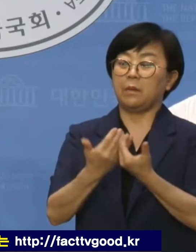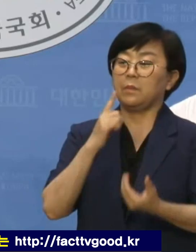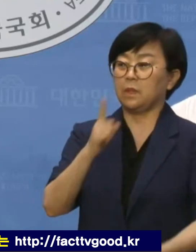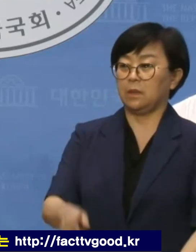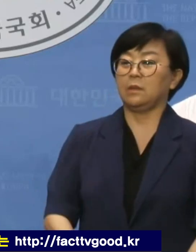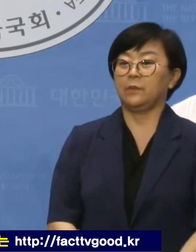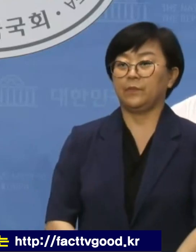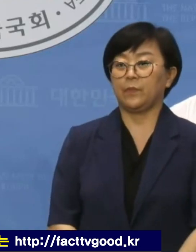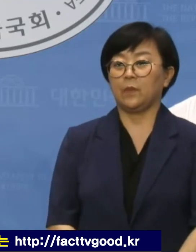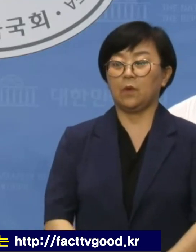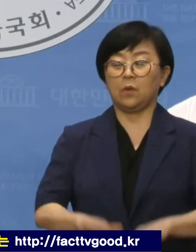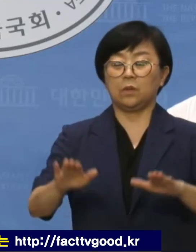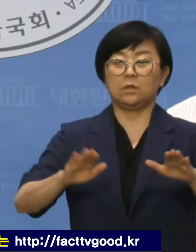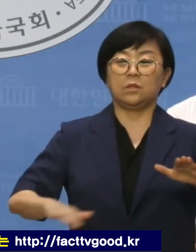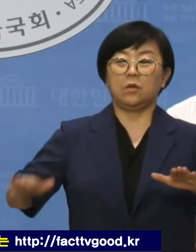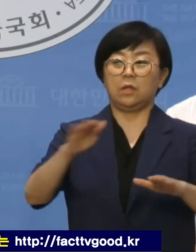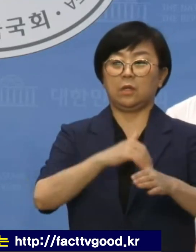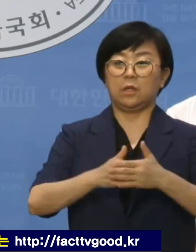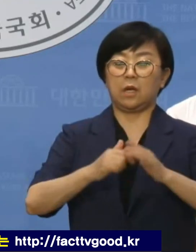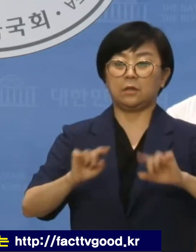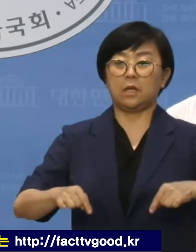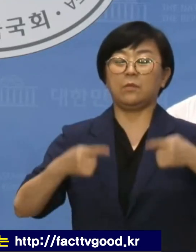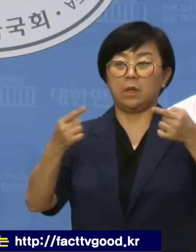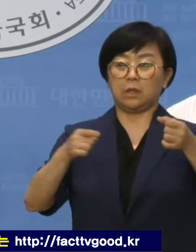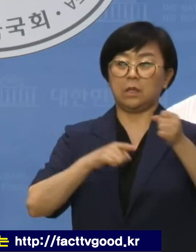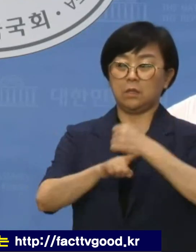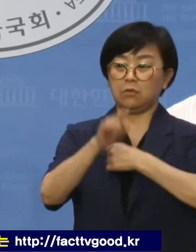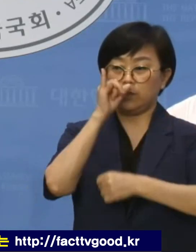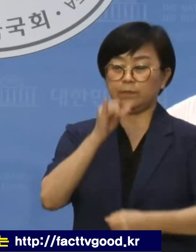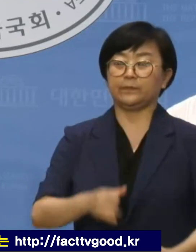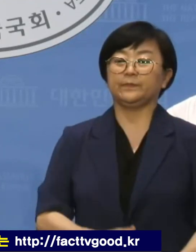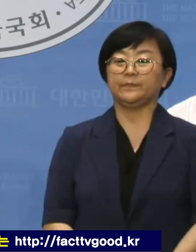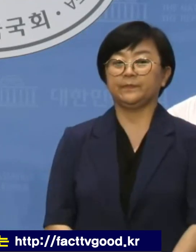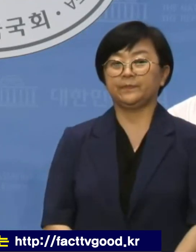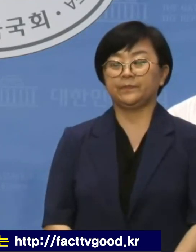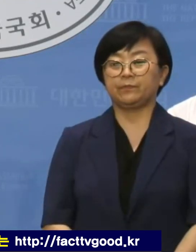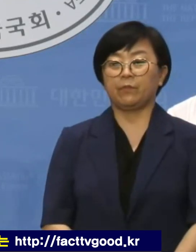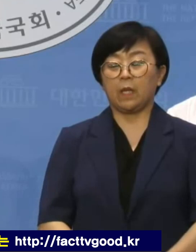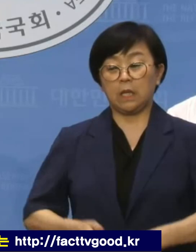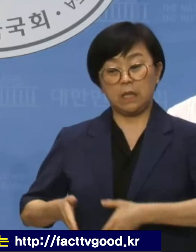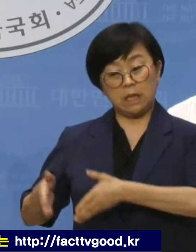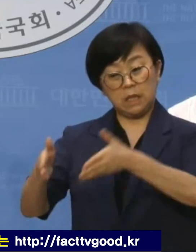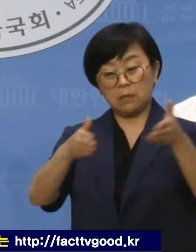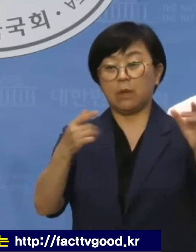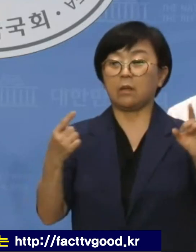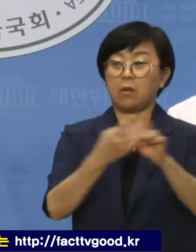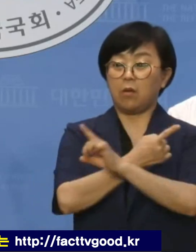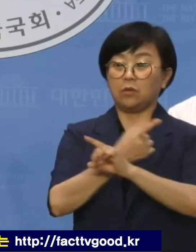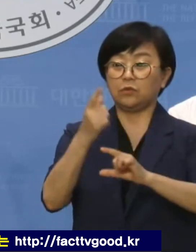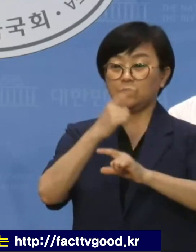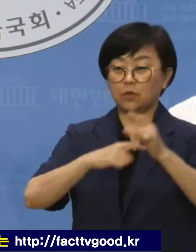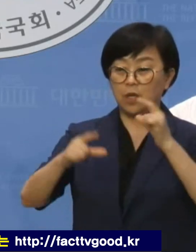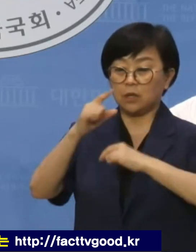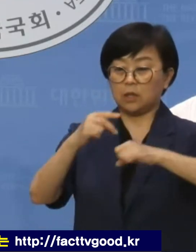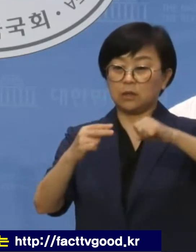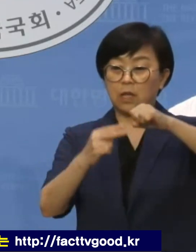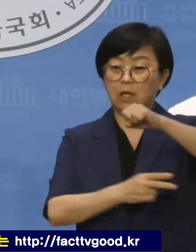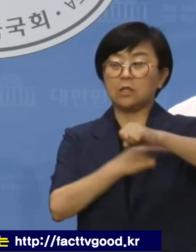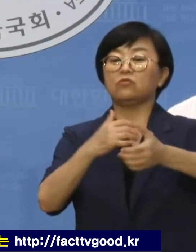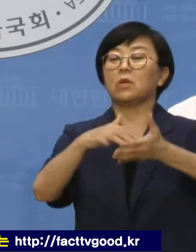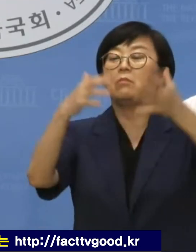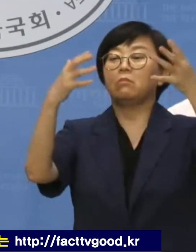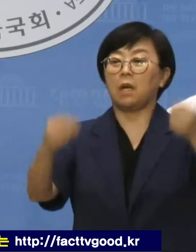합니다. 이것이 오늘 저희가 기자회견에 참여하게 된 주된 이유입니다. 노선이 변경되면서 추가되는 교량이